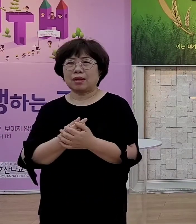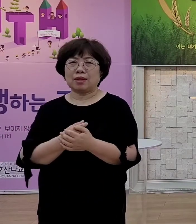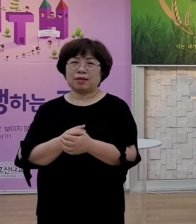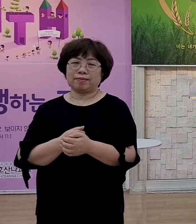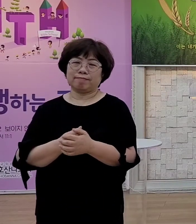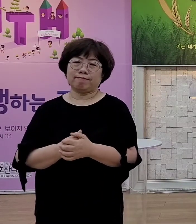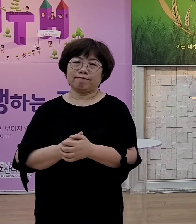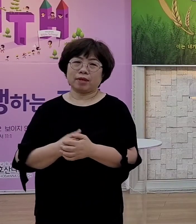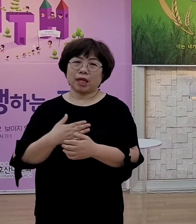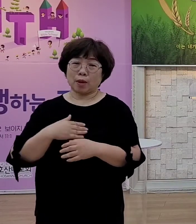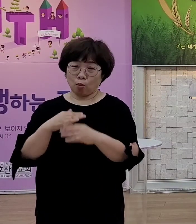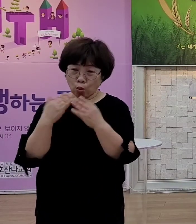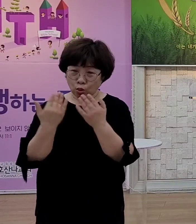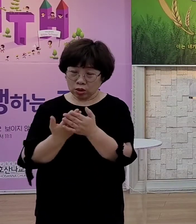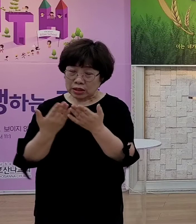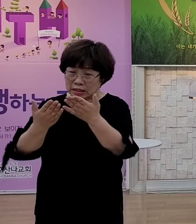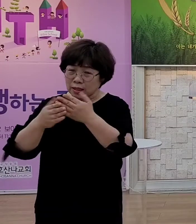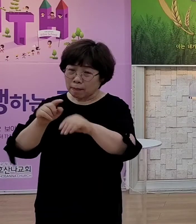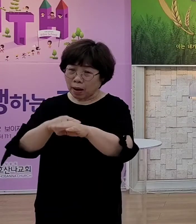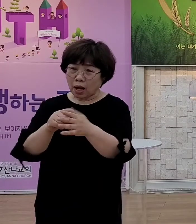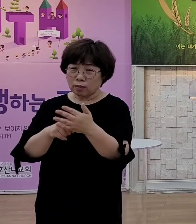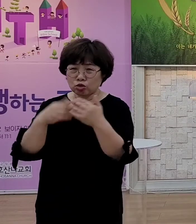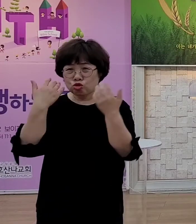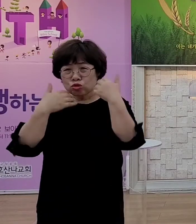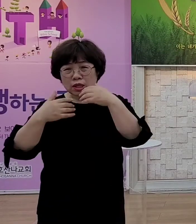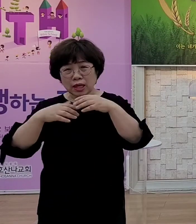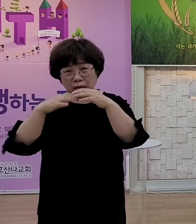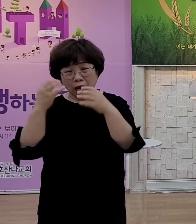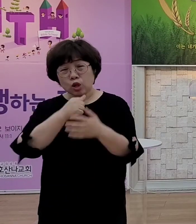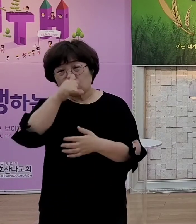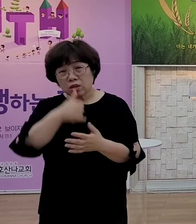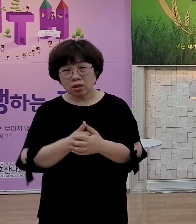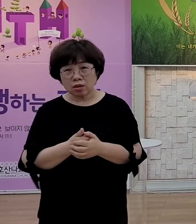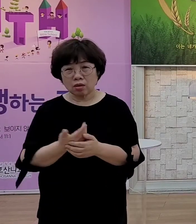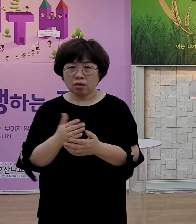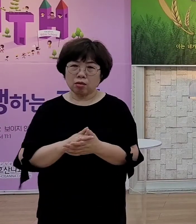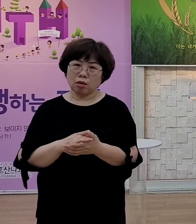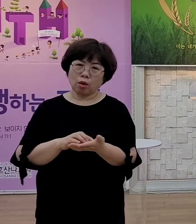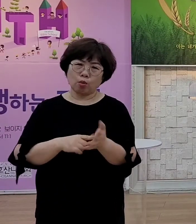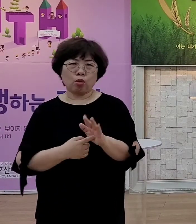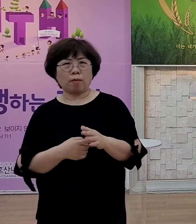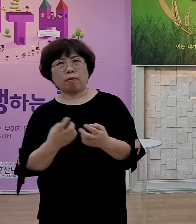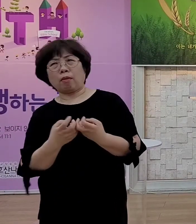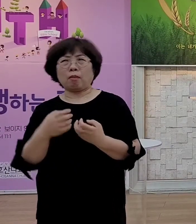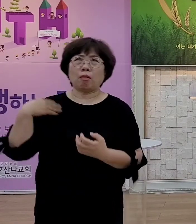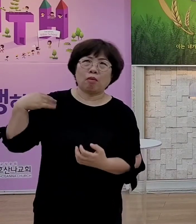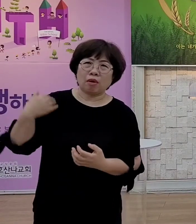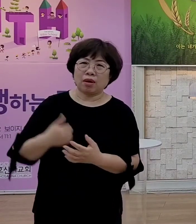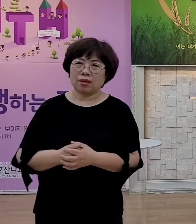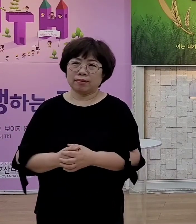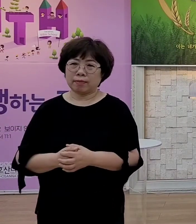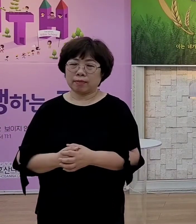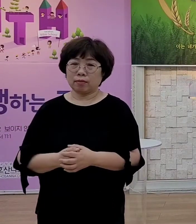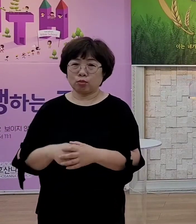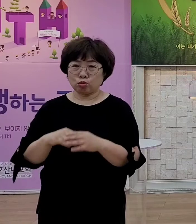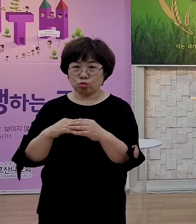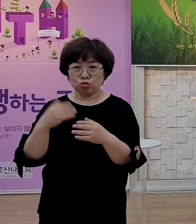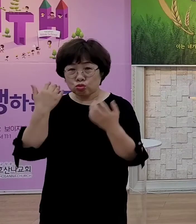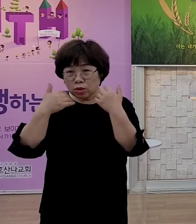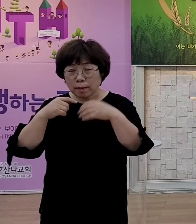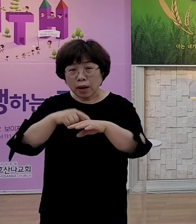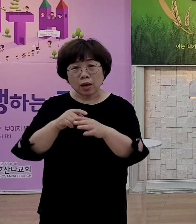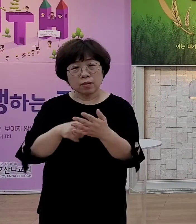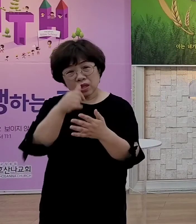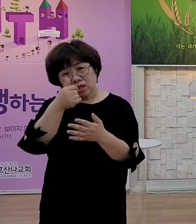우리의 마음일 텐데 그 헌신의 마음을 어떻게 표현할 수 있냐? 우리 마음은 다 알 것 같아요. 근데 표를 하는 방법이